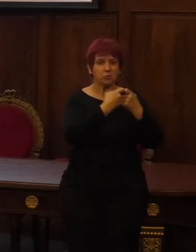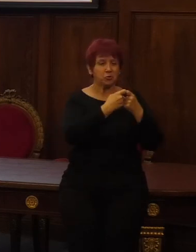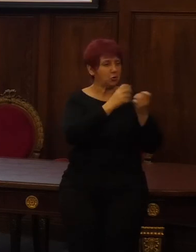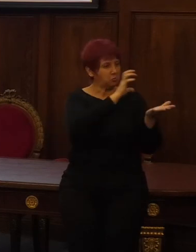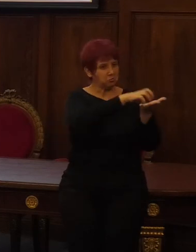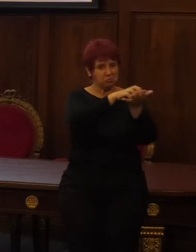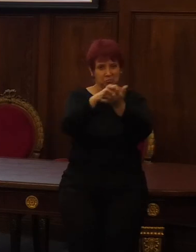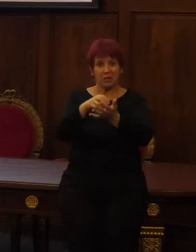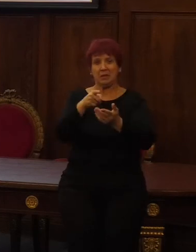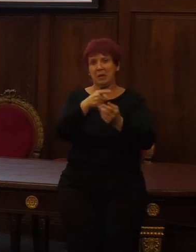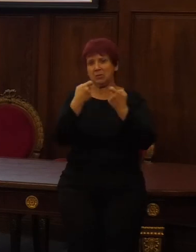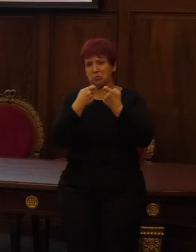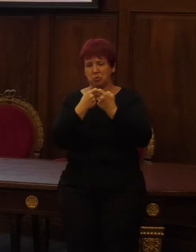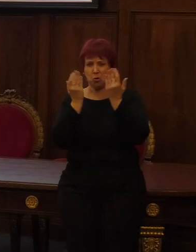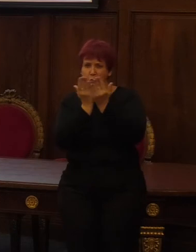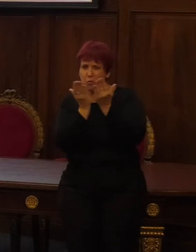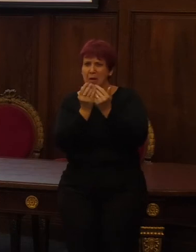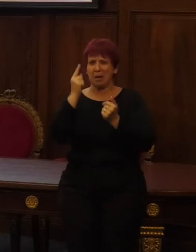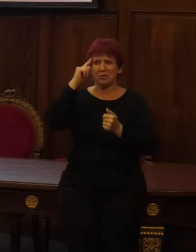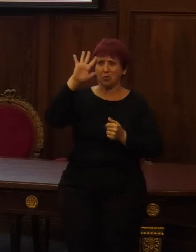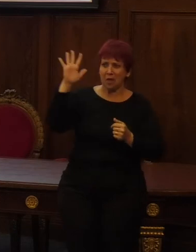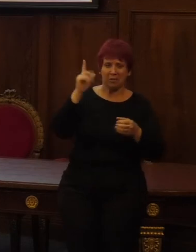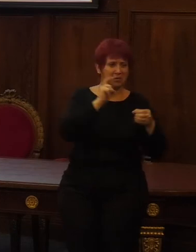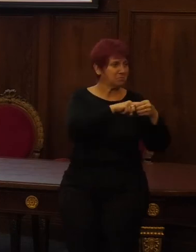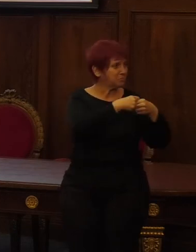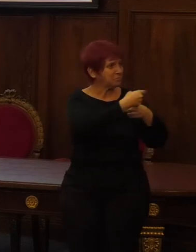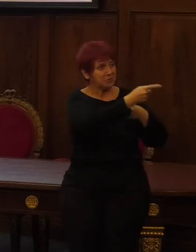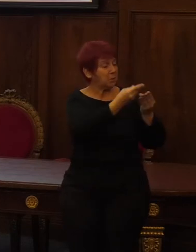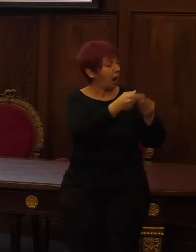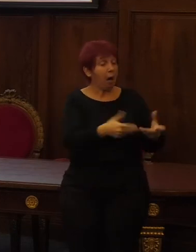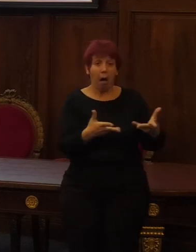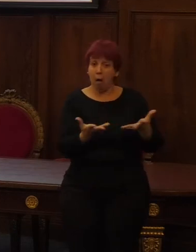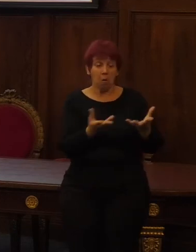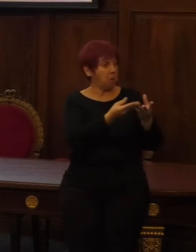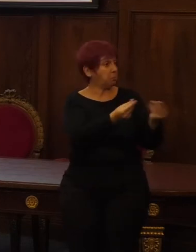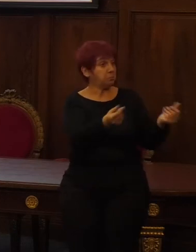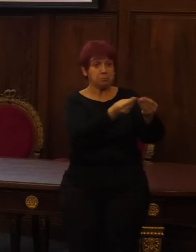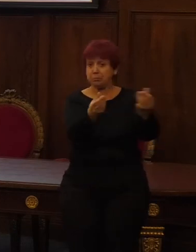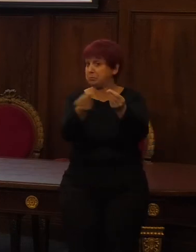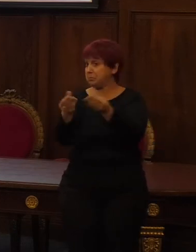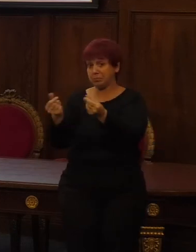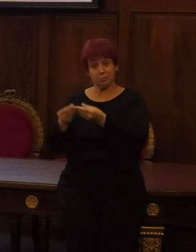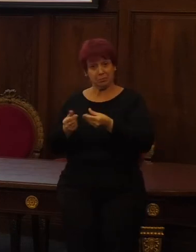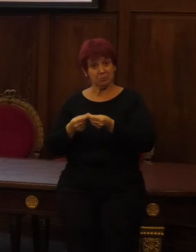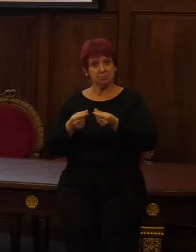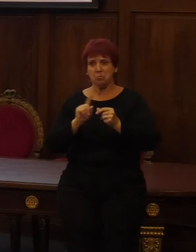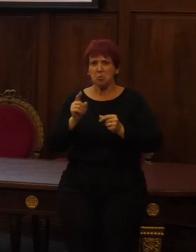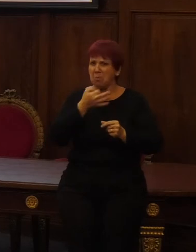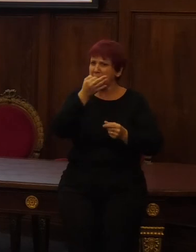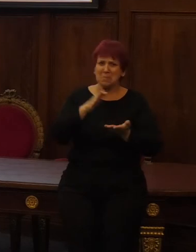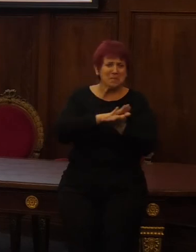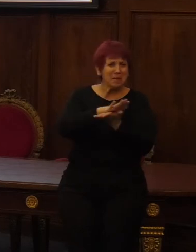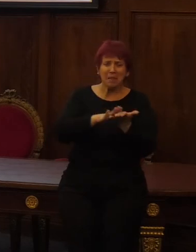desaparecieron, como ACEDEU, Asociación de Estudiantes de Psicología y profesionales, no